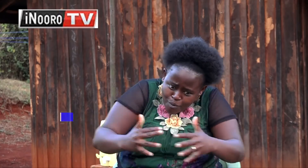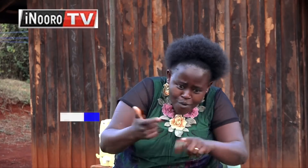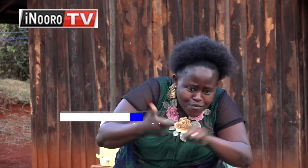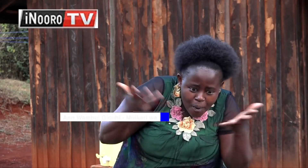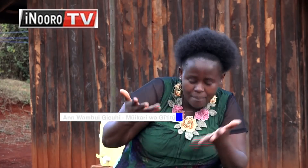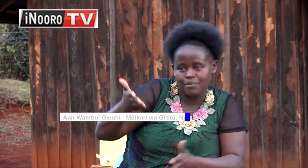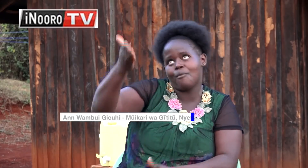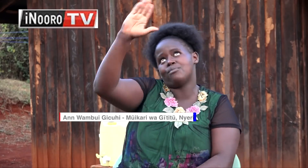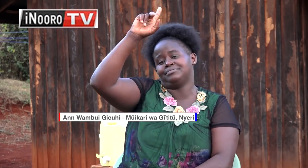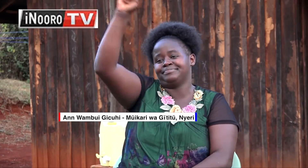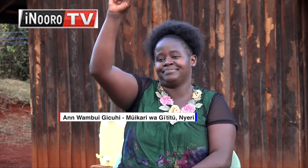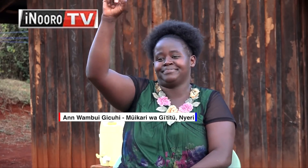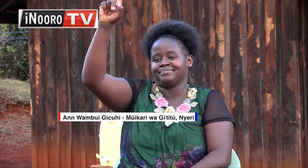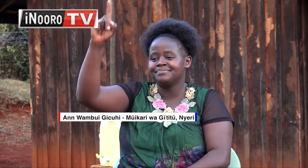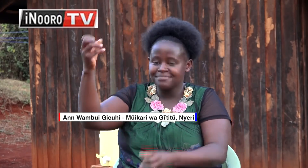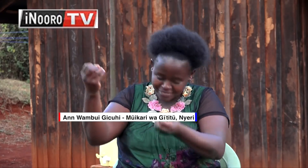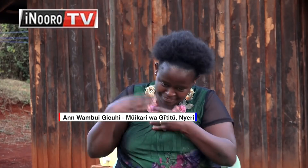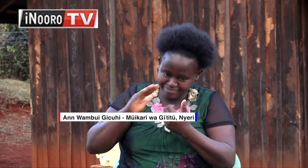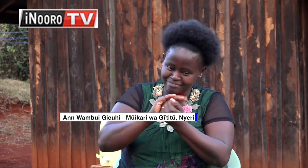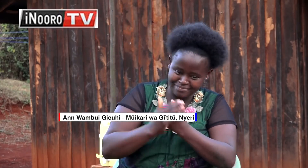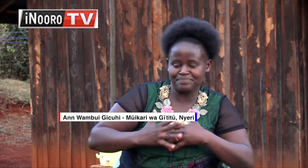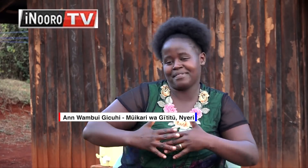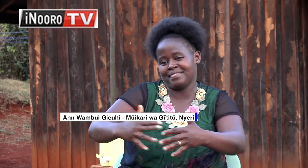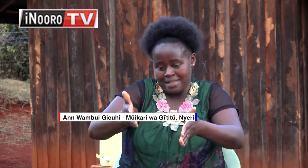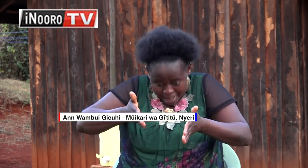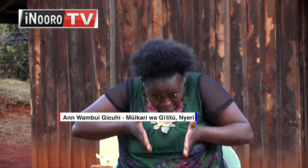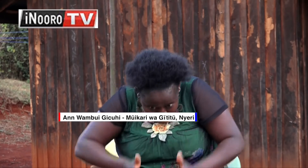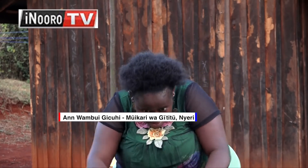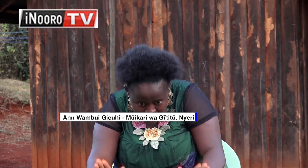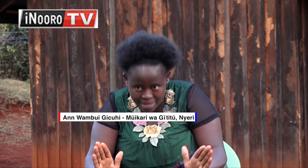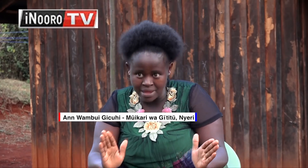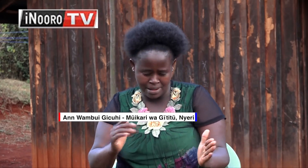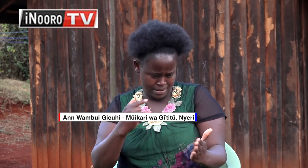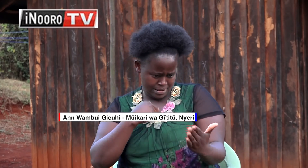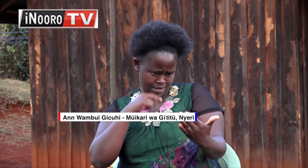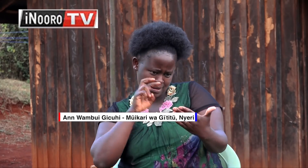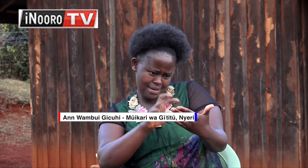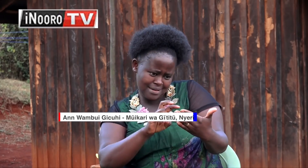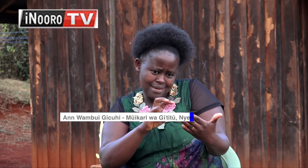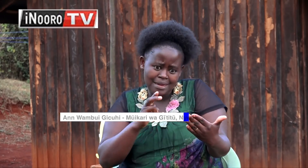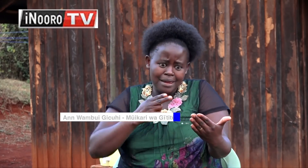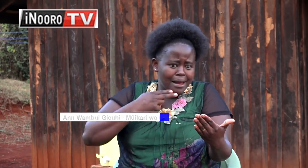nie ndiraria, muthuri wakwa ndararia, no riria ndageire